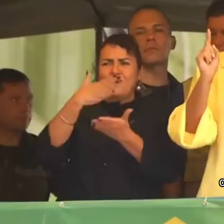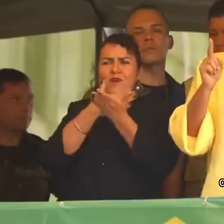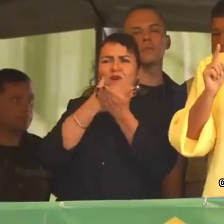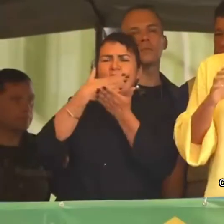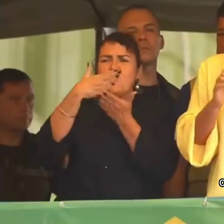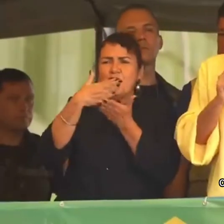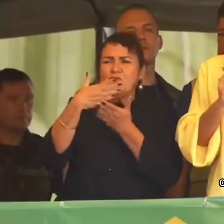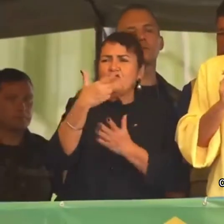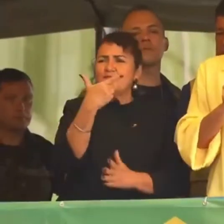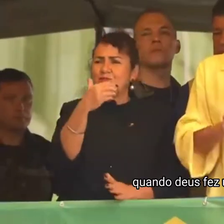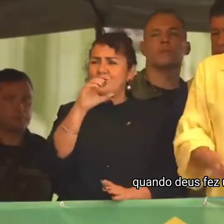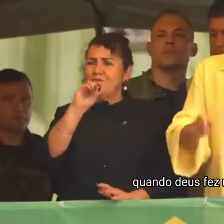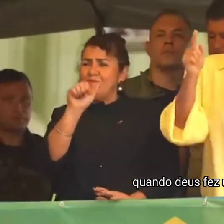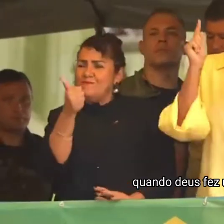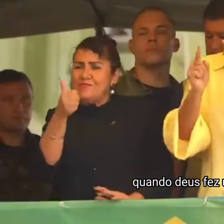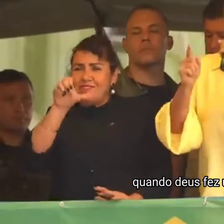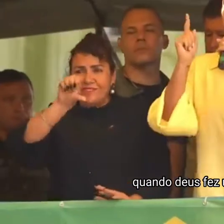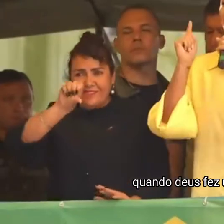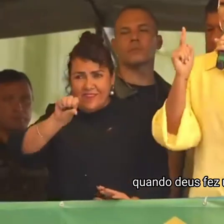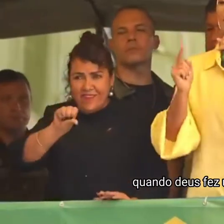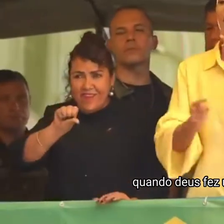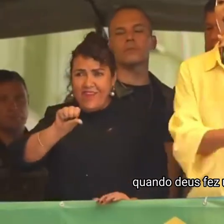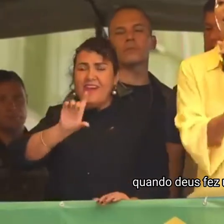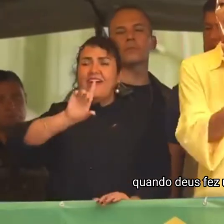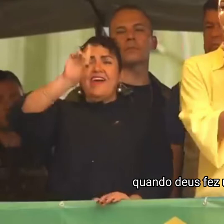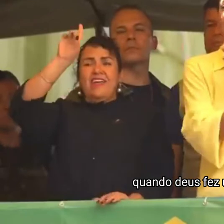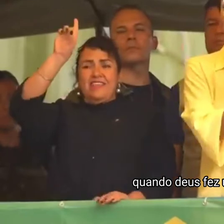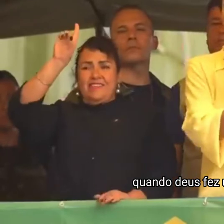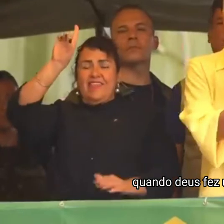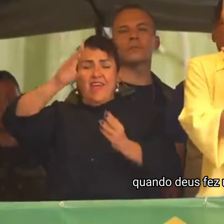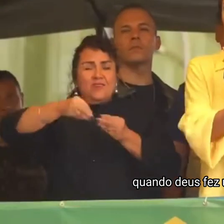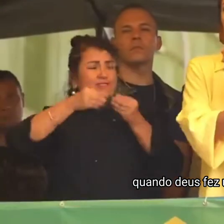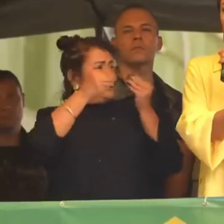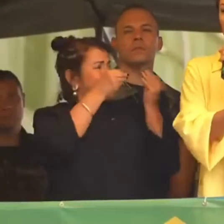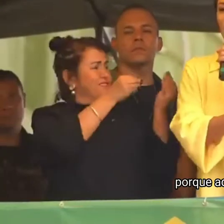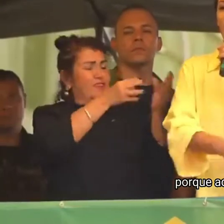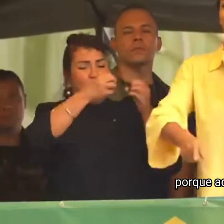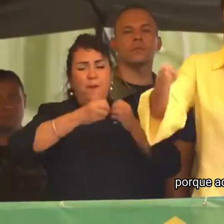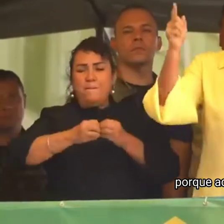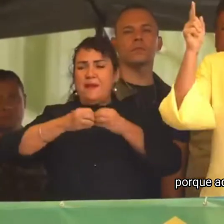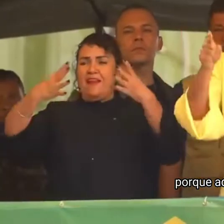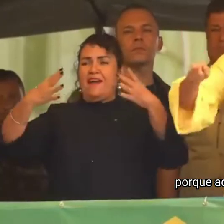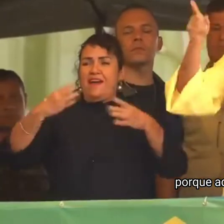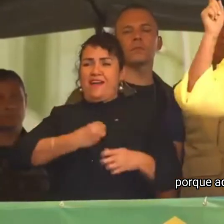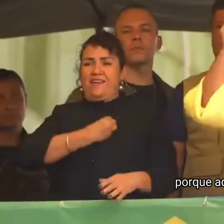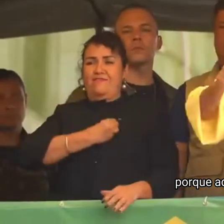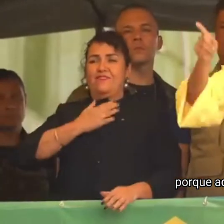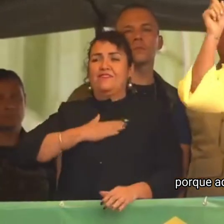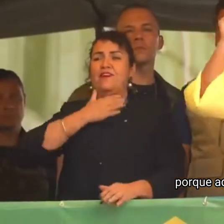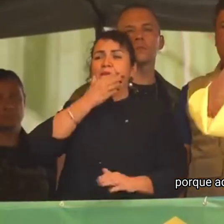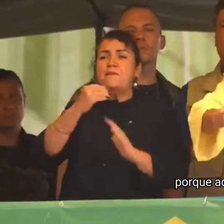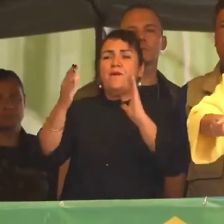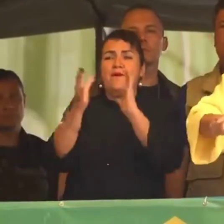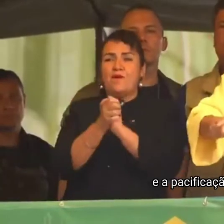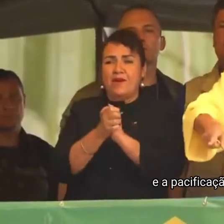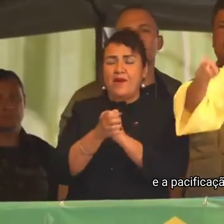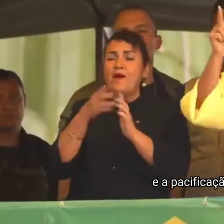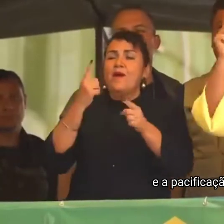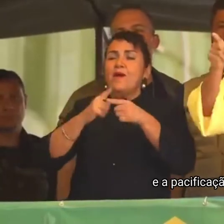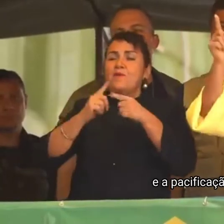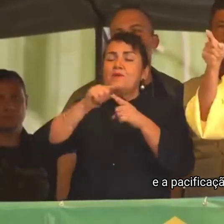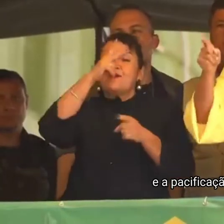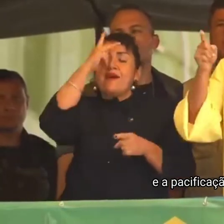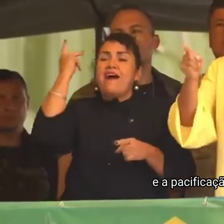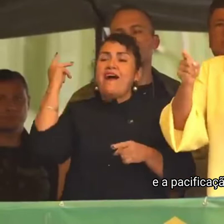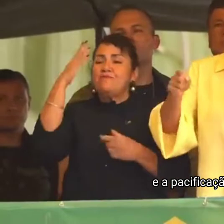em 2019, quando Deus fez um milagre na vida do meu marido, porque aqueles que pregam o amor e